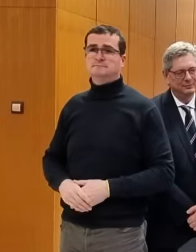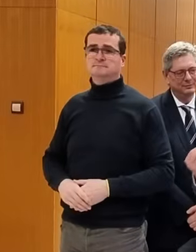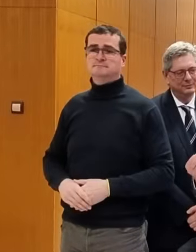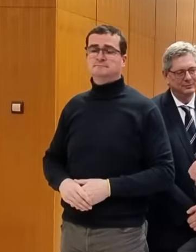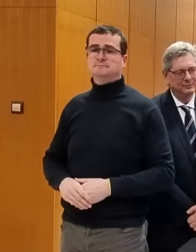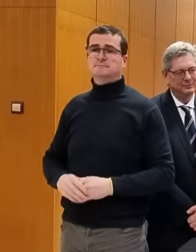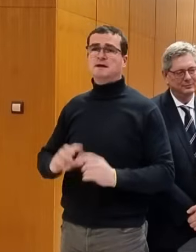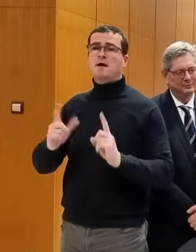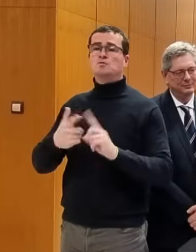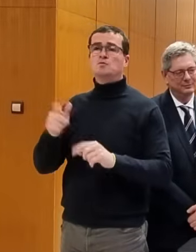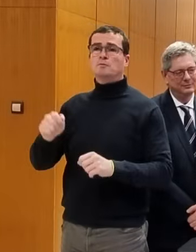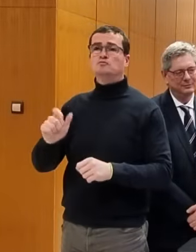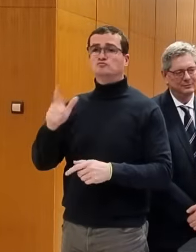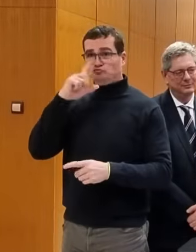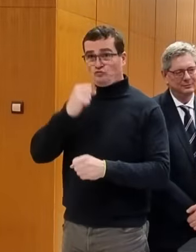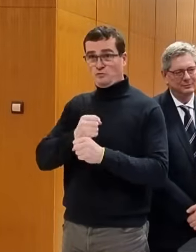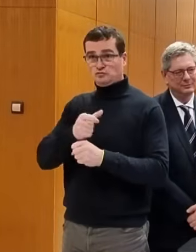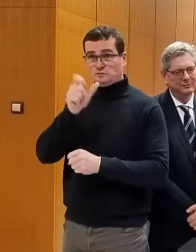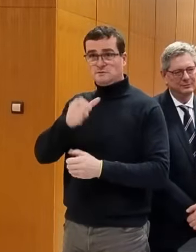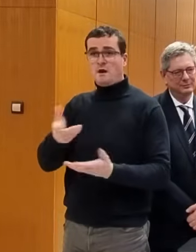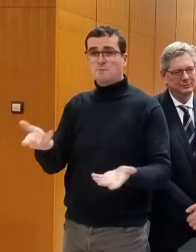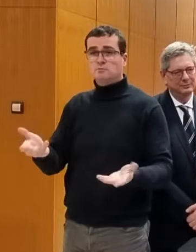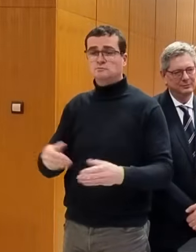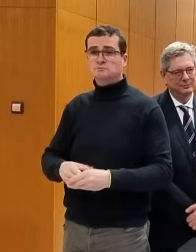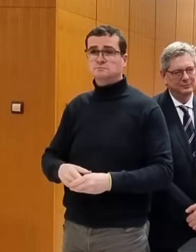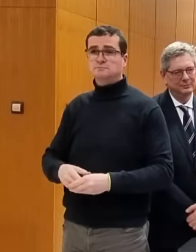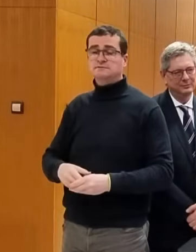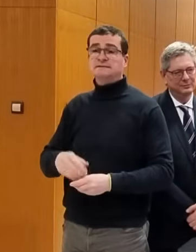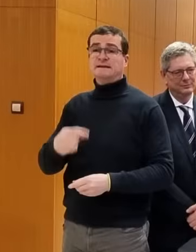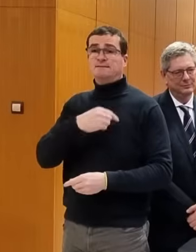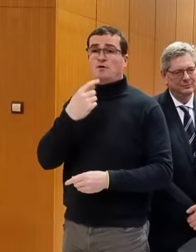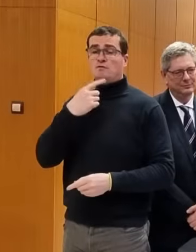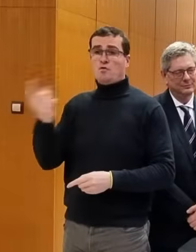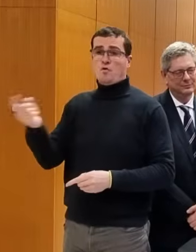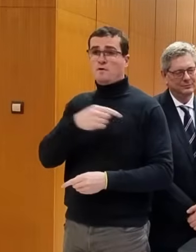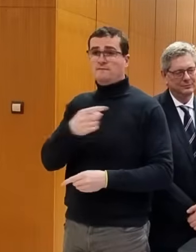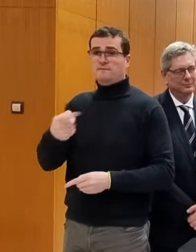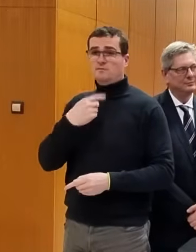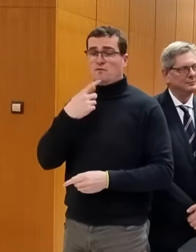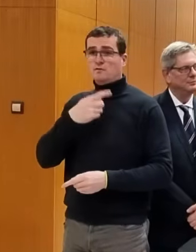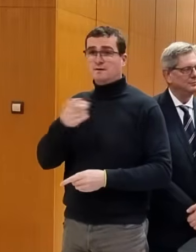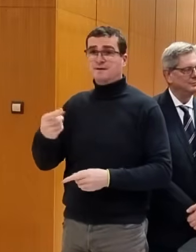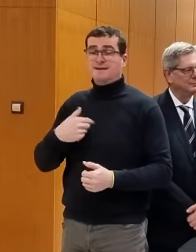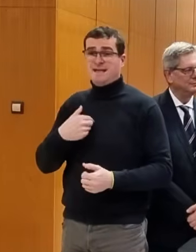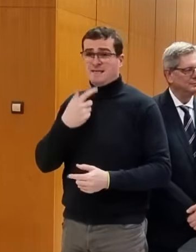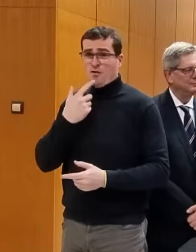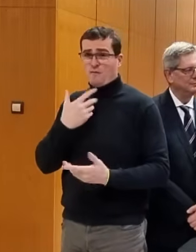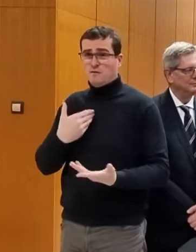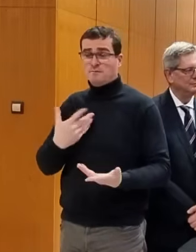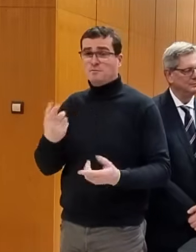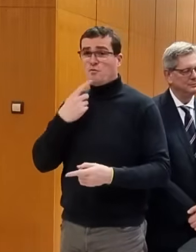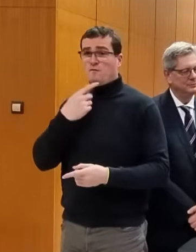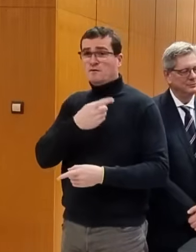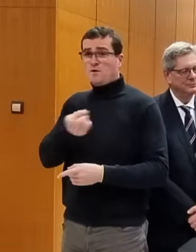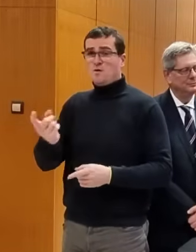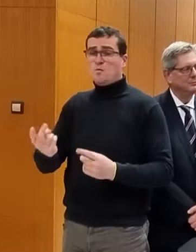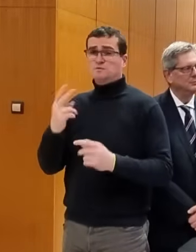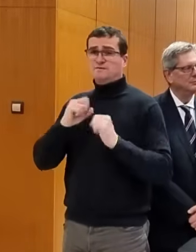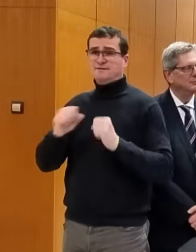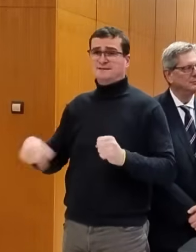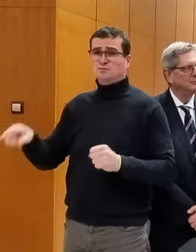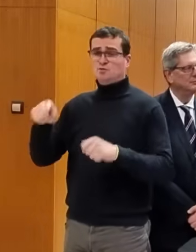A ostať druhý prokurátor sú čo, zločinci? Nie, to netvrdím, vytvrdíte o tom, že sú. Ja to netvrdím, to tvrdia ústavné